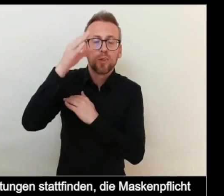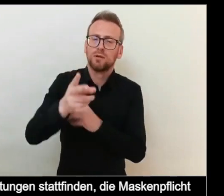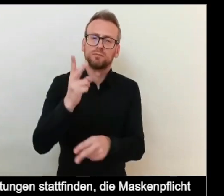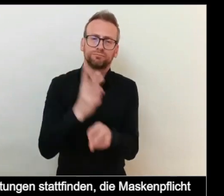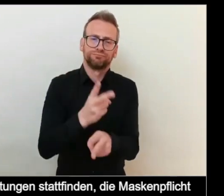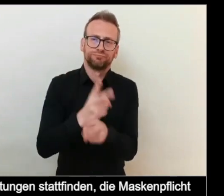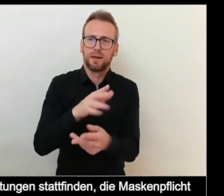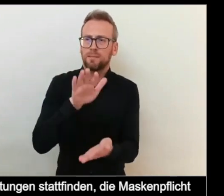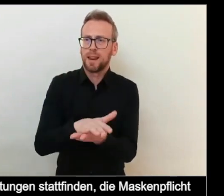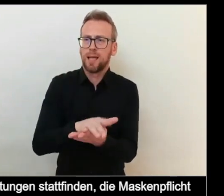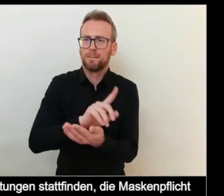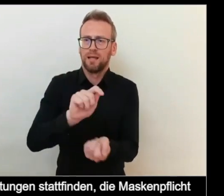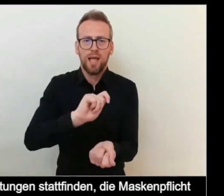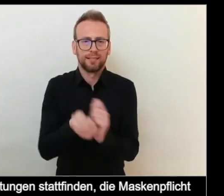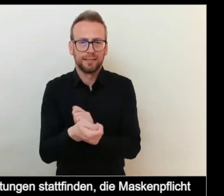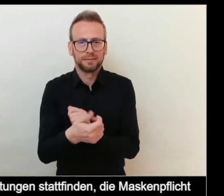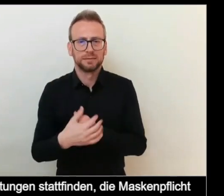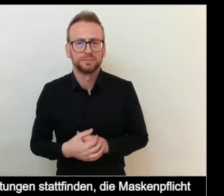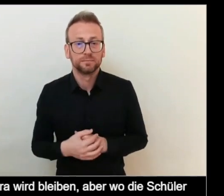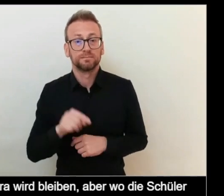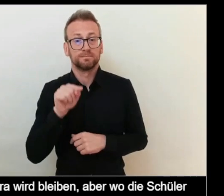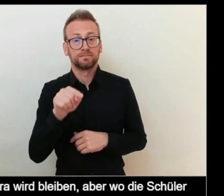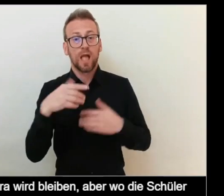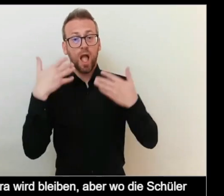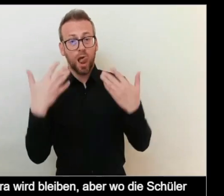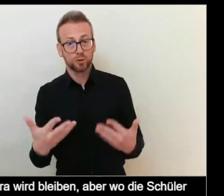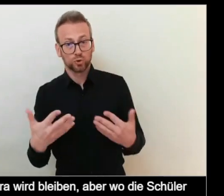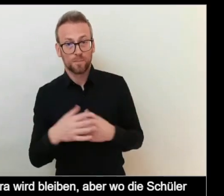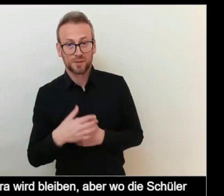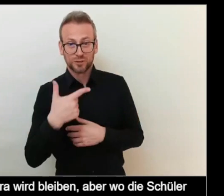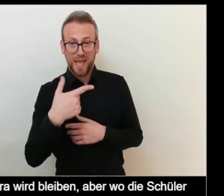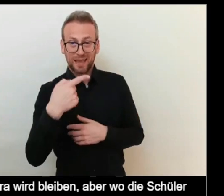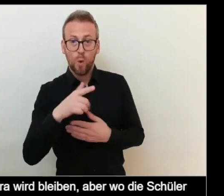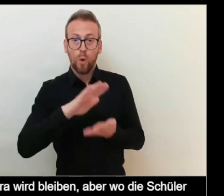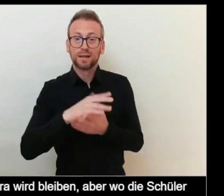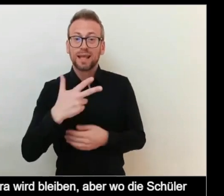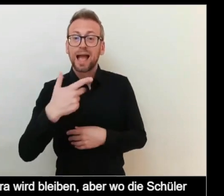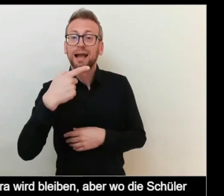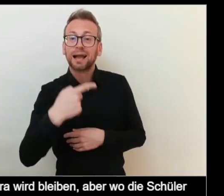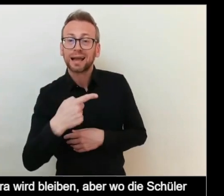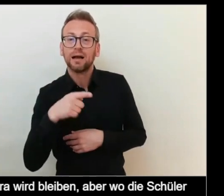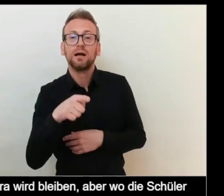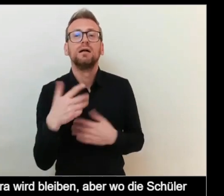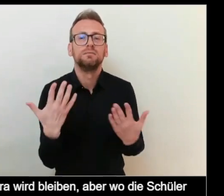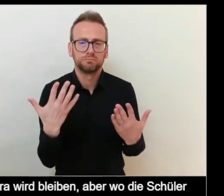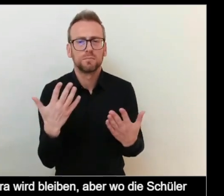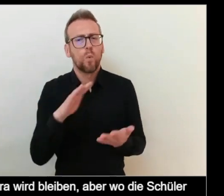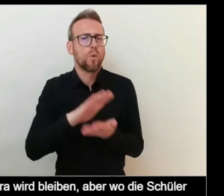viertens den Zugang von Besuchern und Beschäftigten zu den vulnerablen Einrichtungen wie Krankenhäuser, Pflegeeinrichtungen